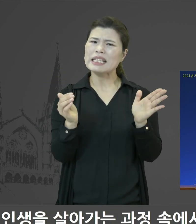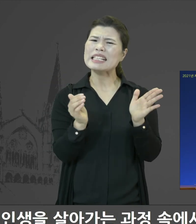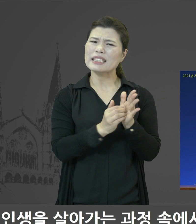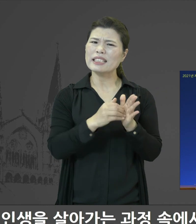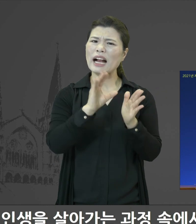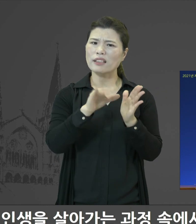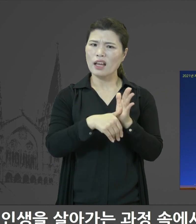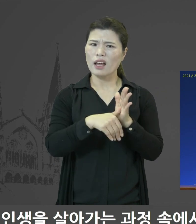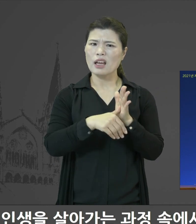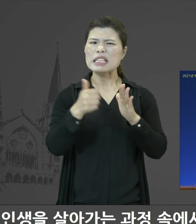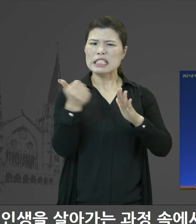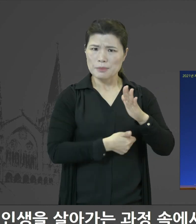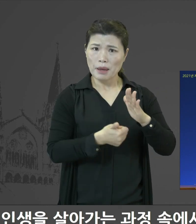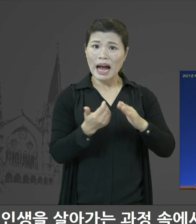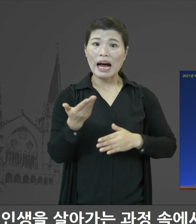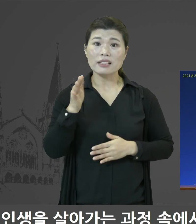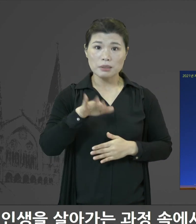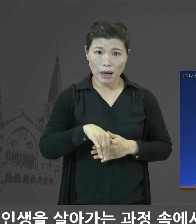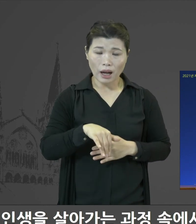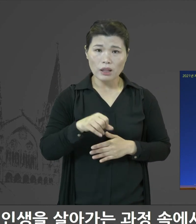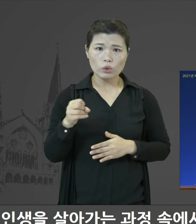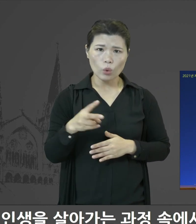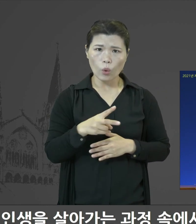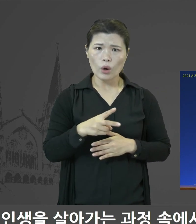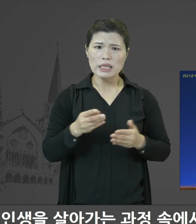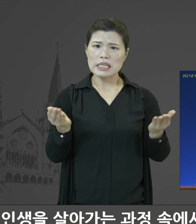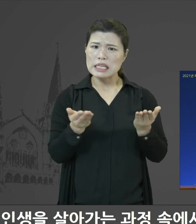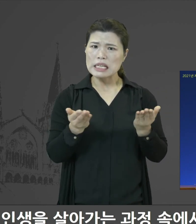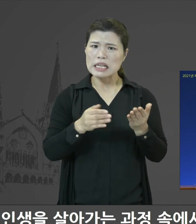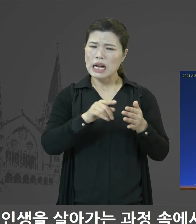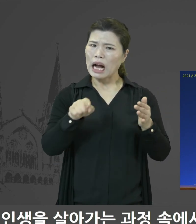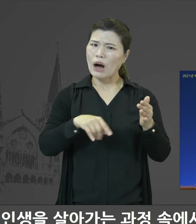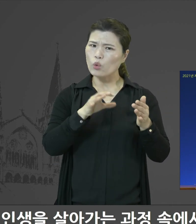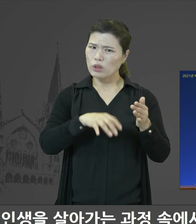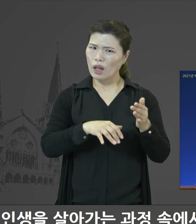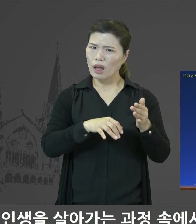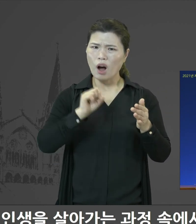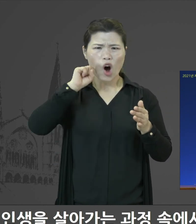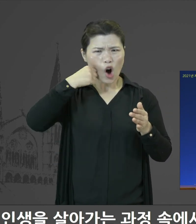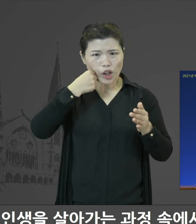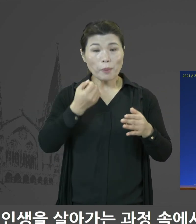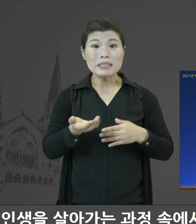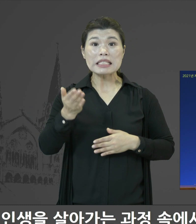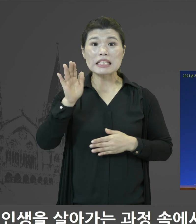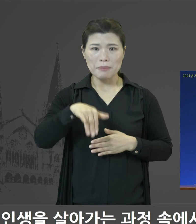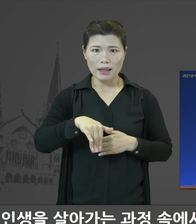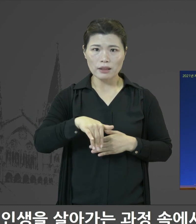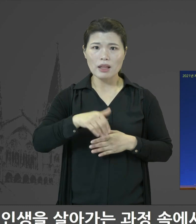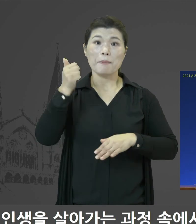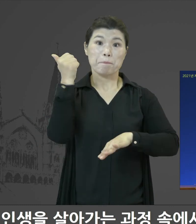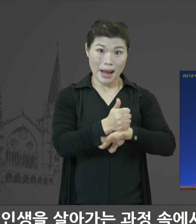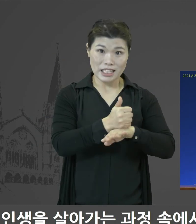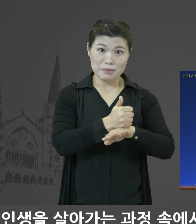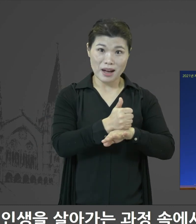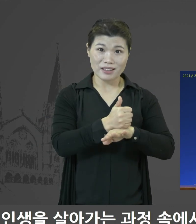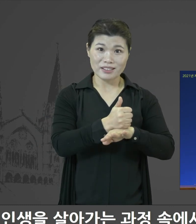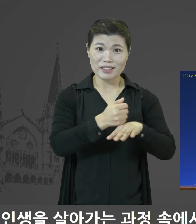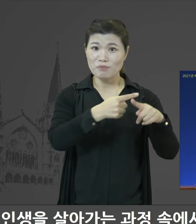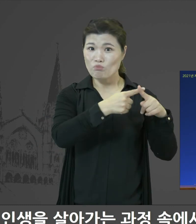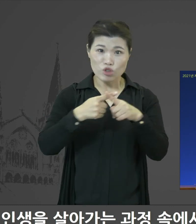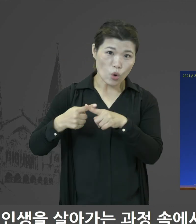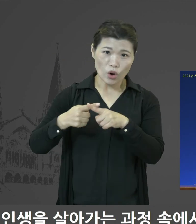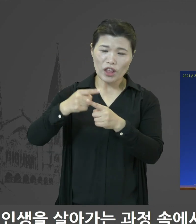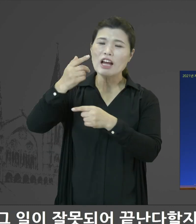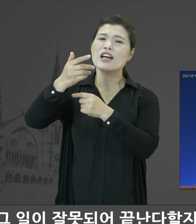잘못되어 끝난다 할지라도, 그 일 가운데 나는 남긴 게 없다고 생각할지라도 주님 고맙습니다.